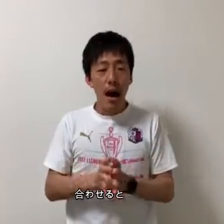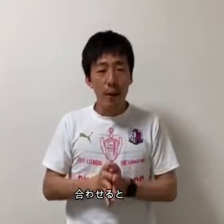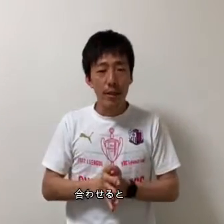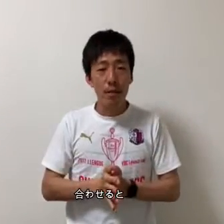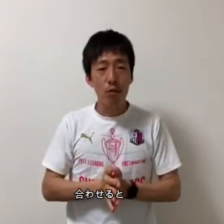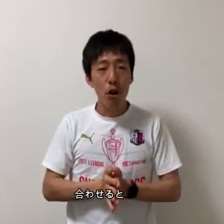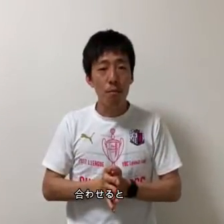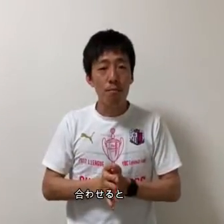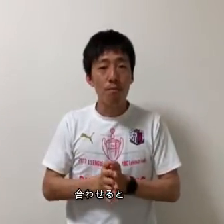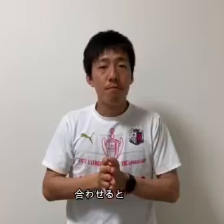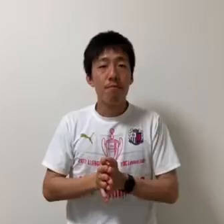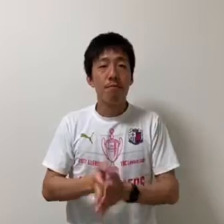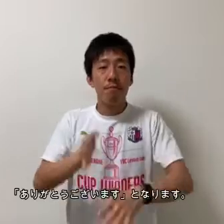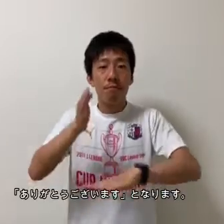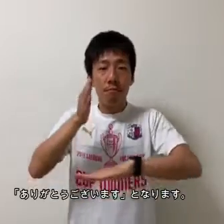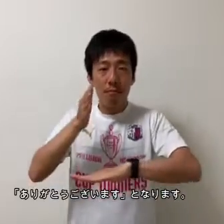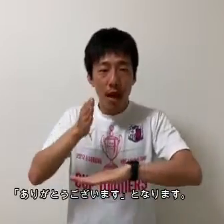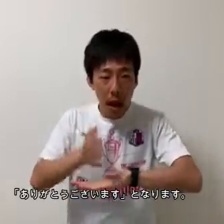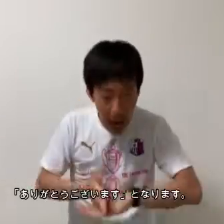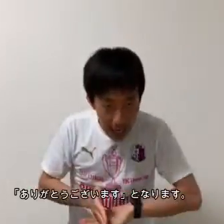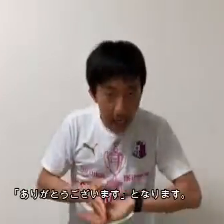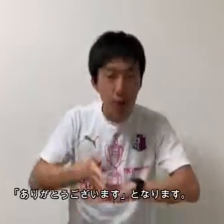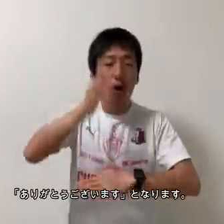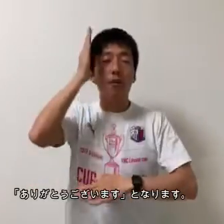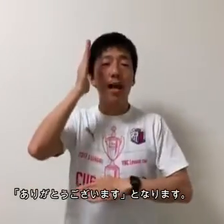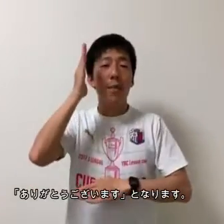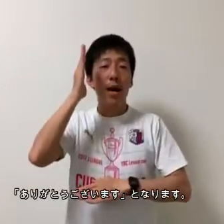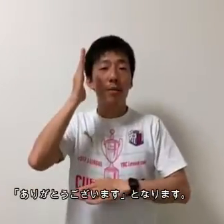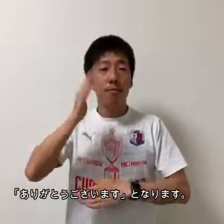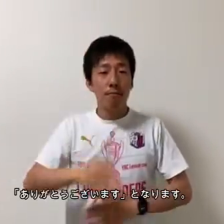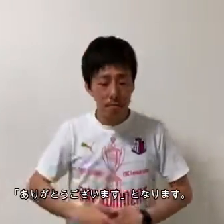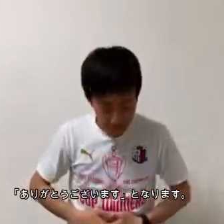合わせるとありがとうございます